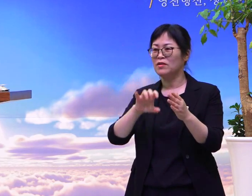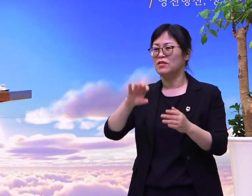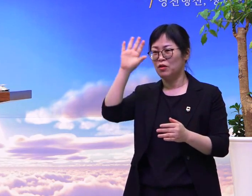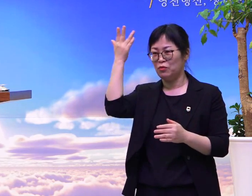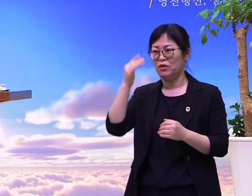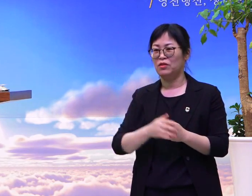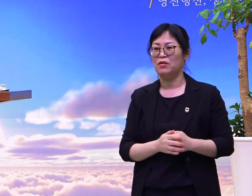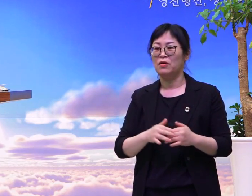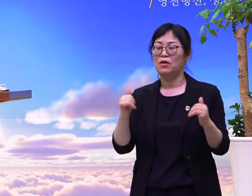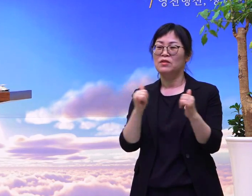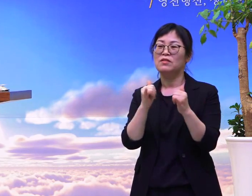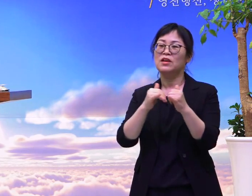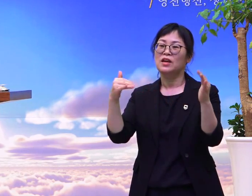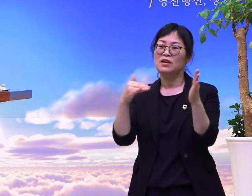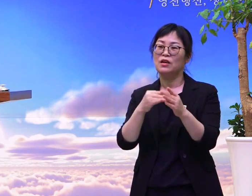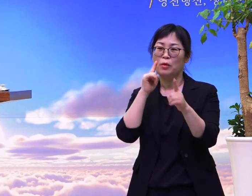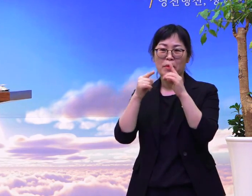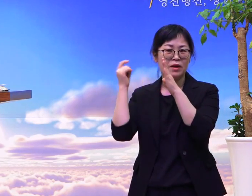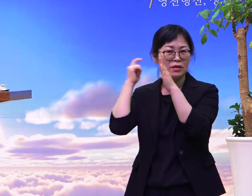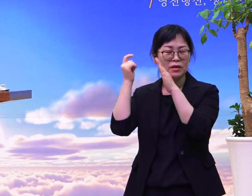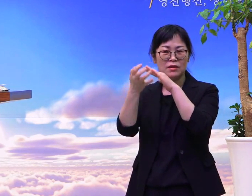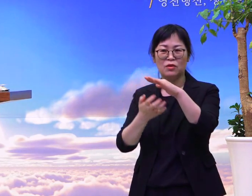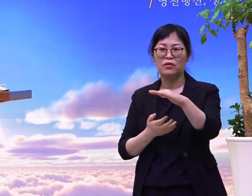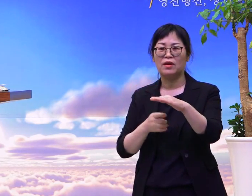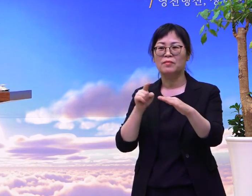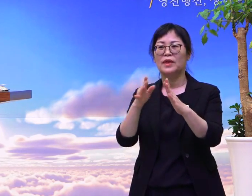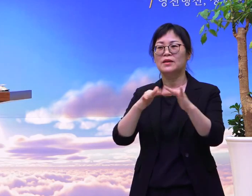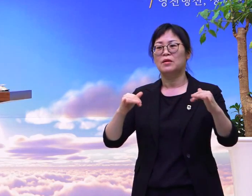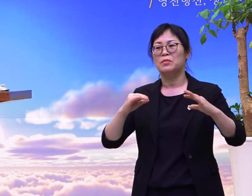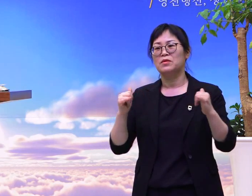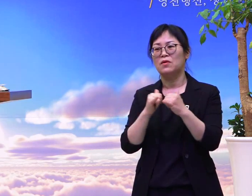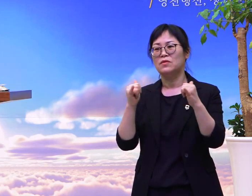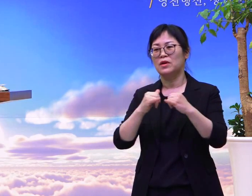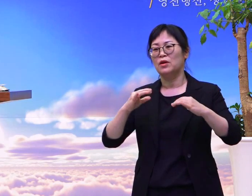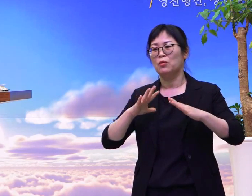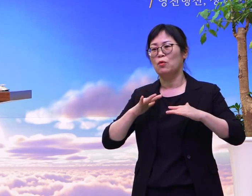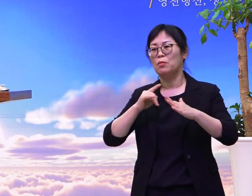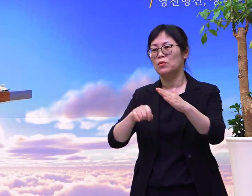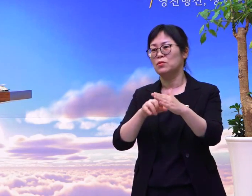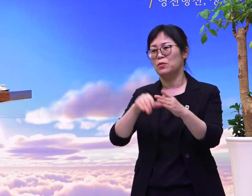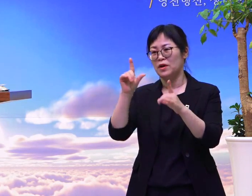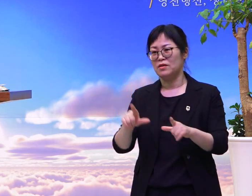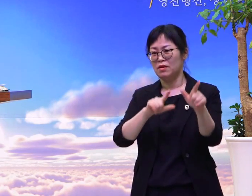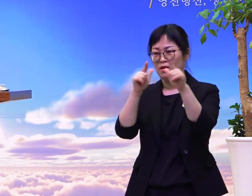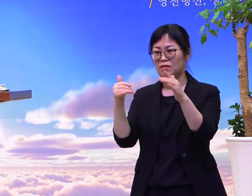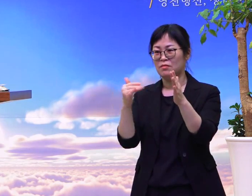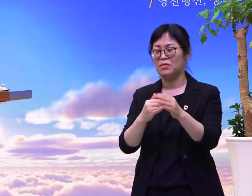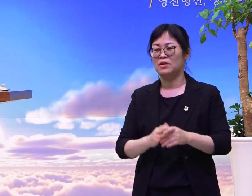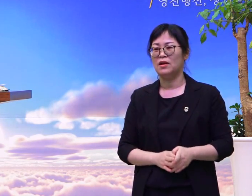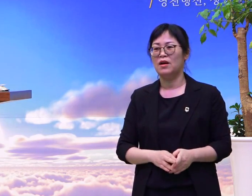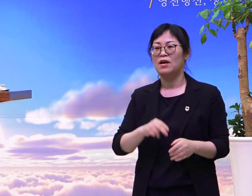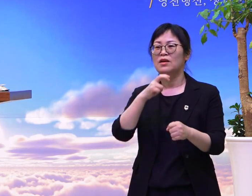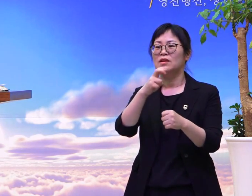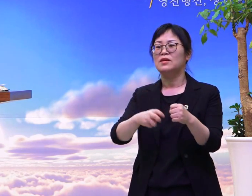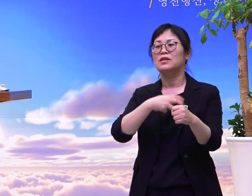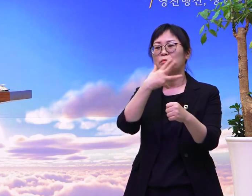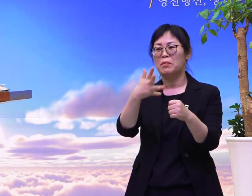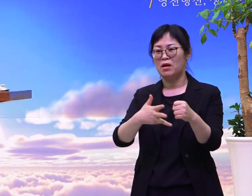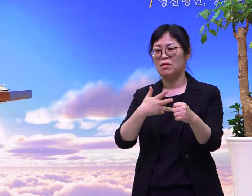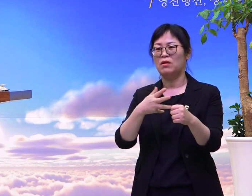전쟁이 끝났다는 그 말을 듣기 전까지 그는 전쟁의 공포 속에 살았다는 것입니다. 28년